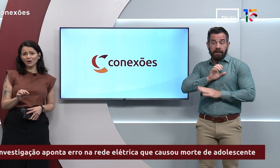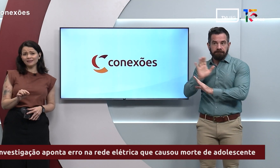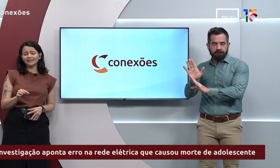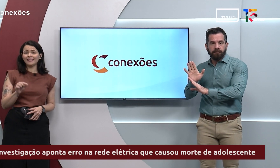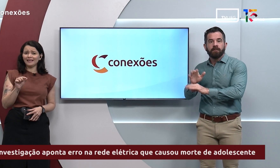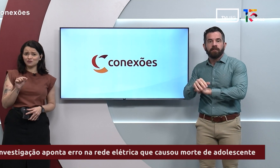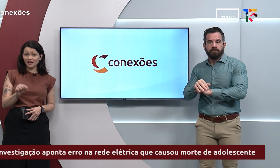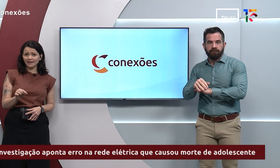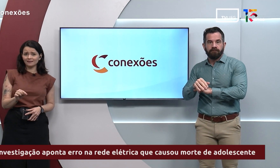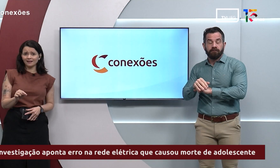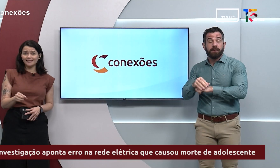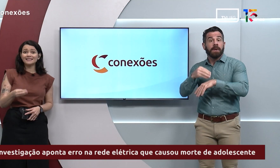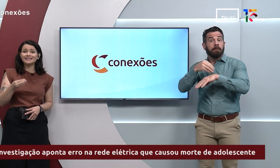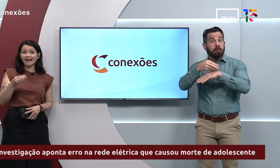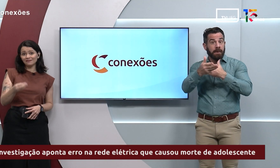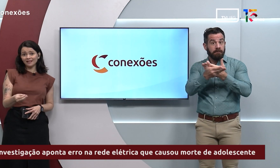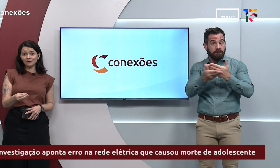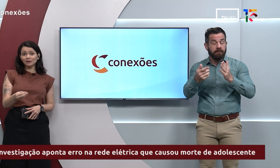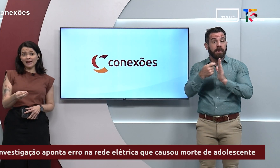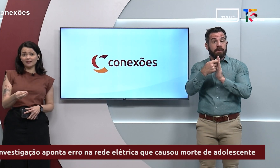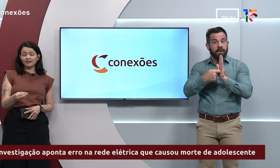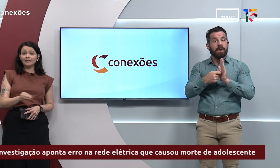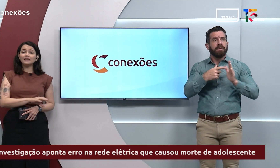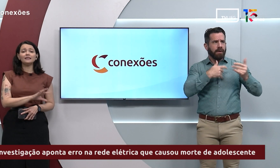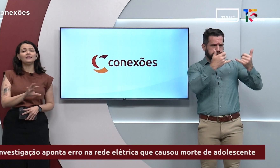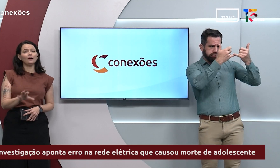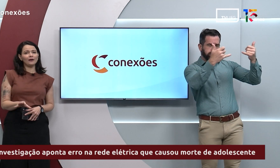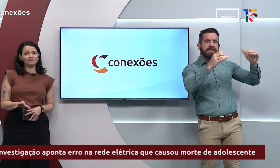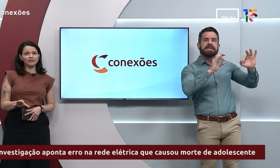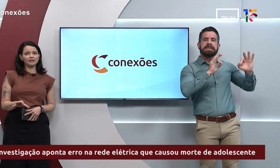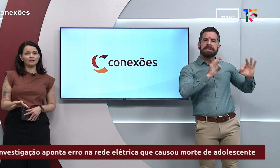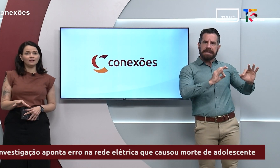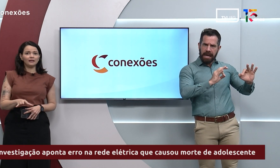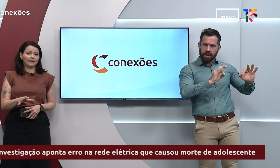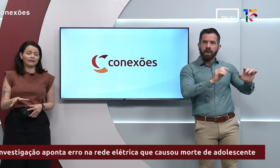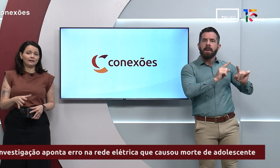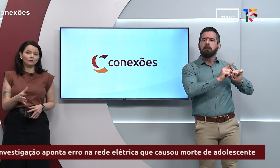informou em nota que a rede elétrica estava regular e que não há